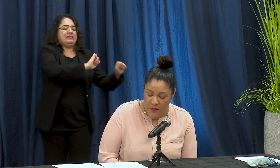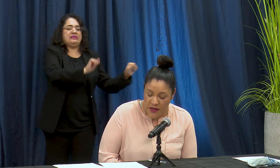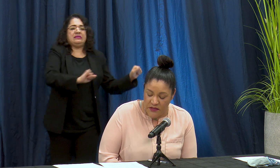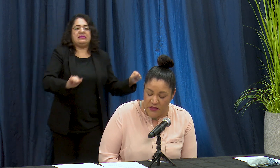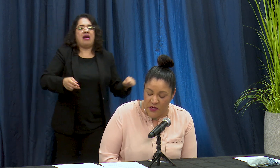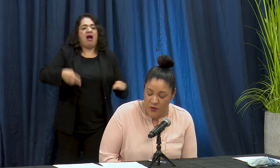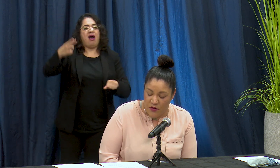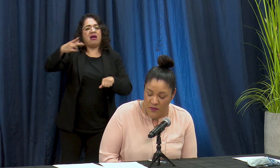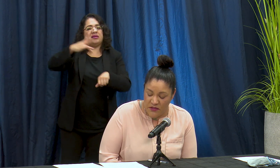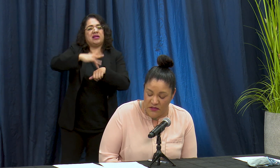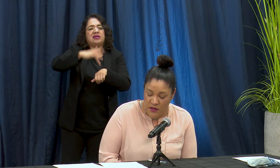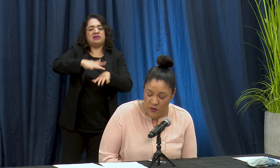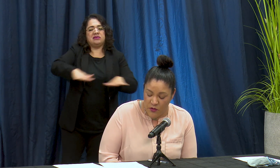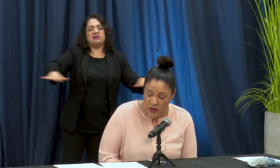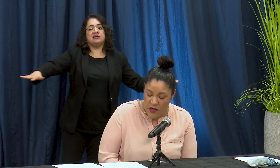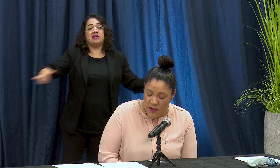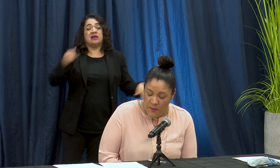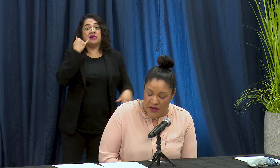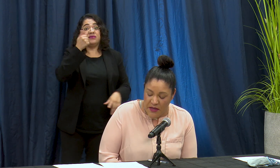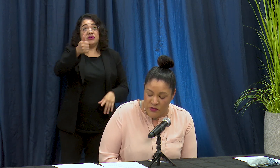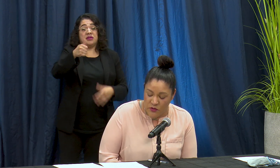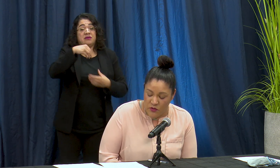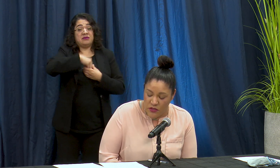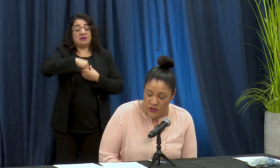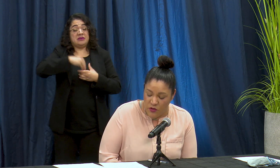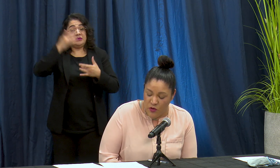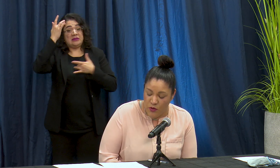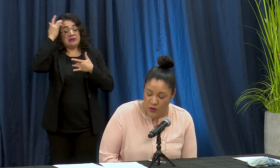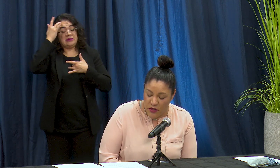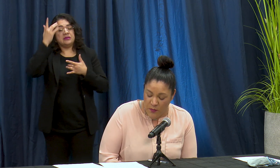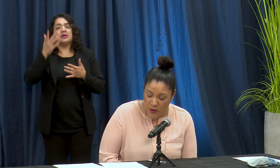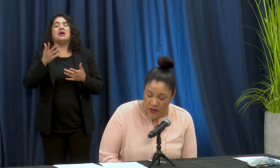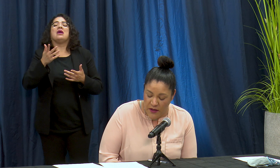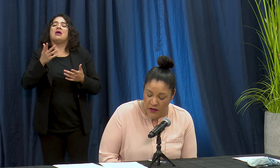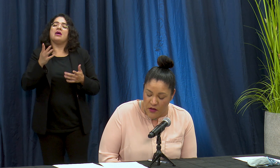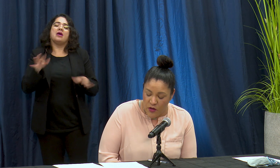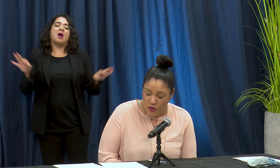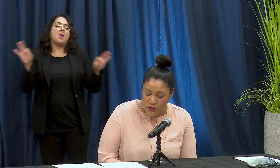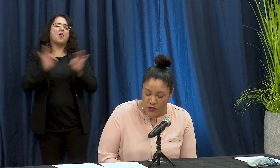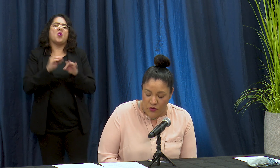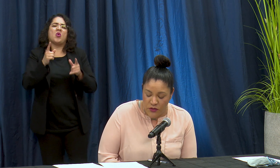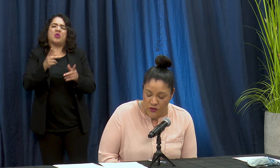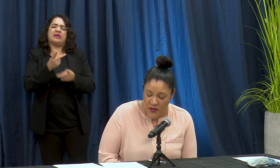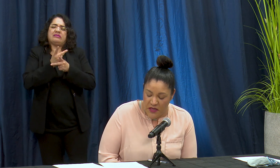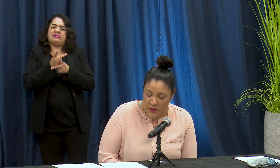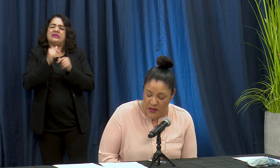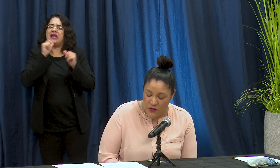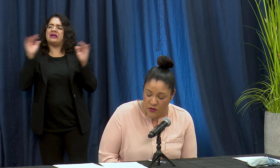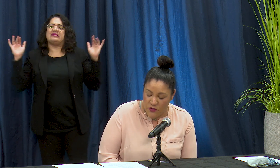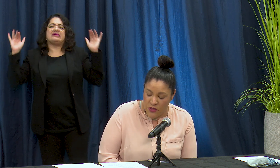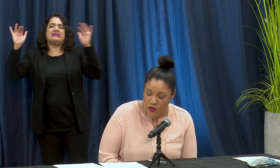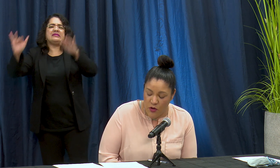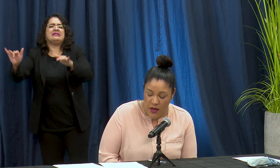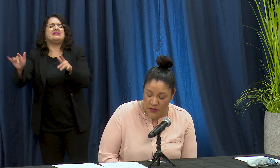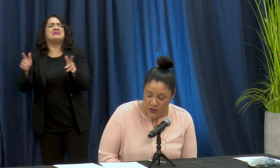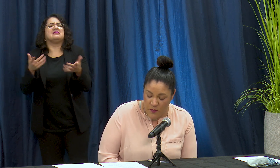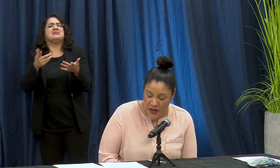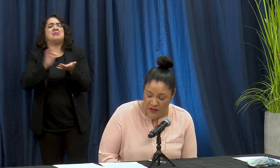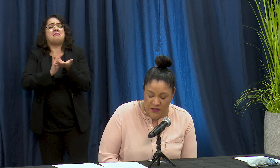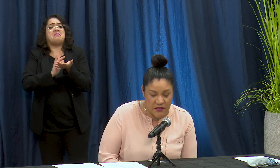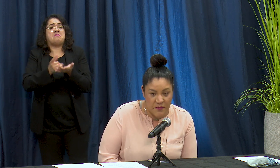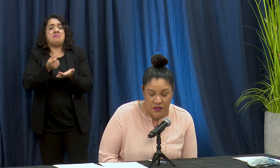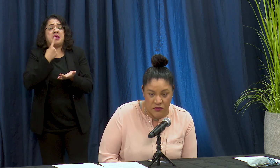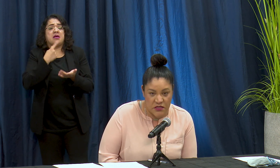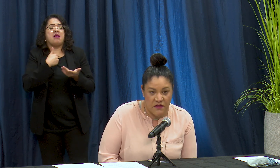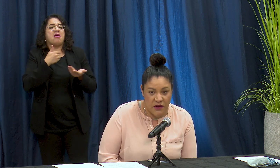hogar. Además, si tiene problemas de salud, maneje su condición lo mejor que pueda continúe sus medicamentos, no cambie su